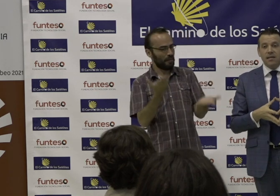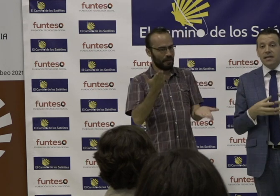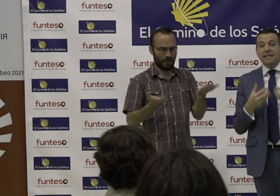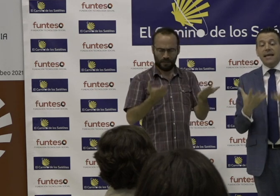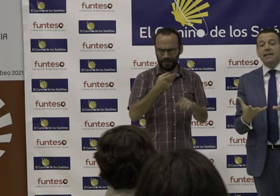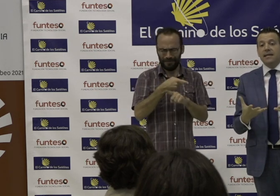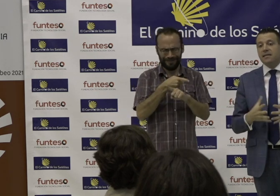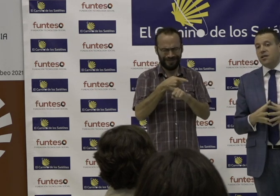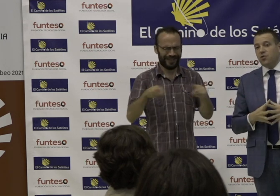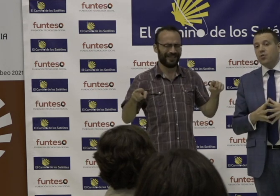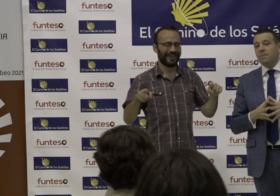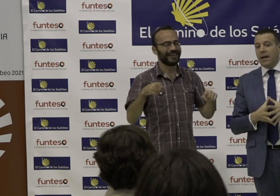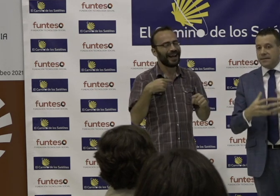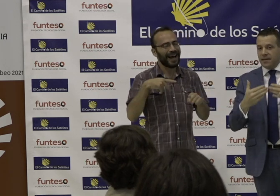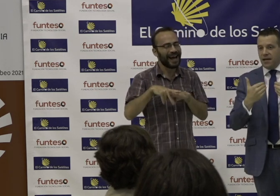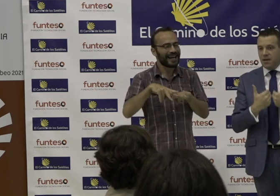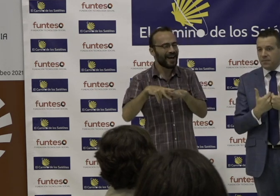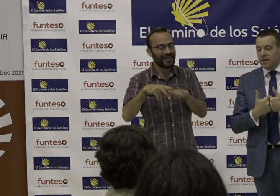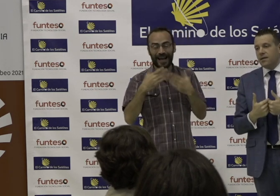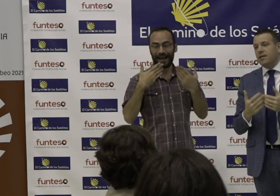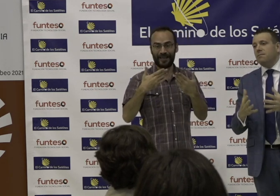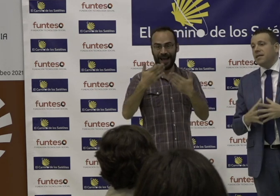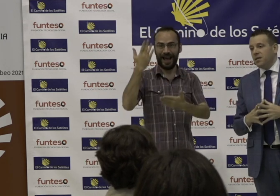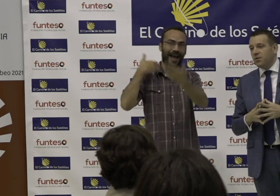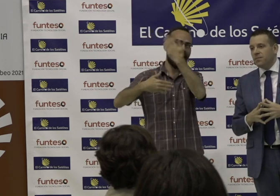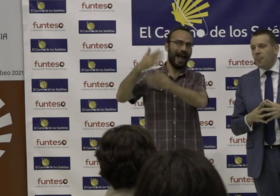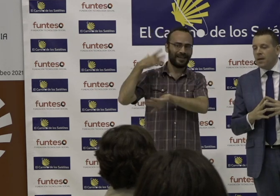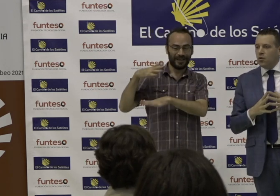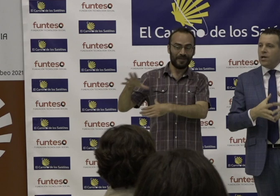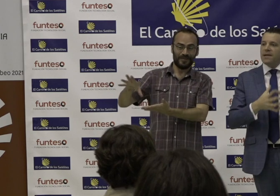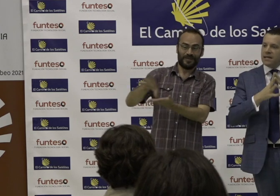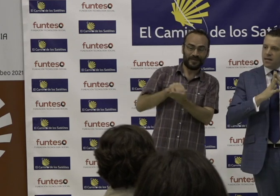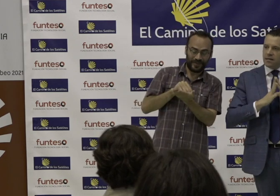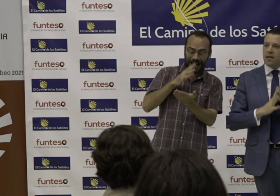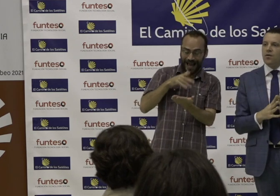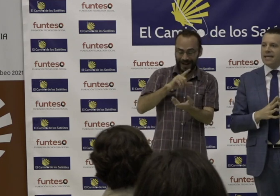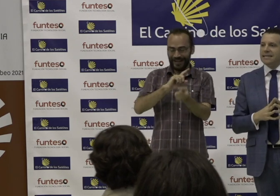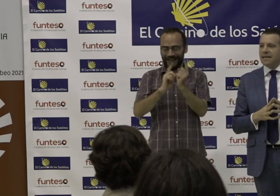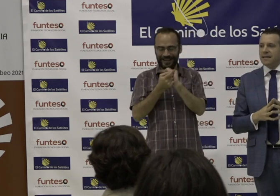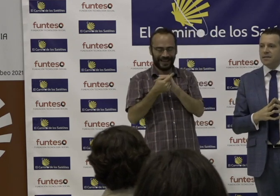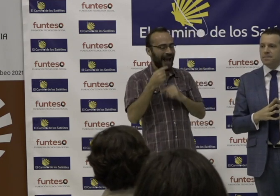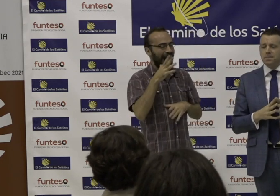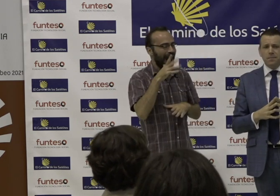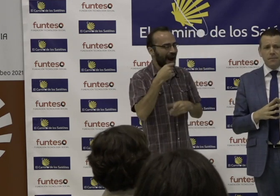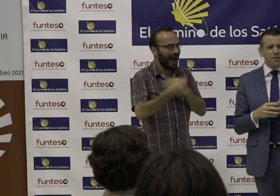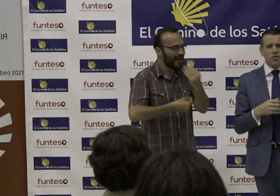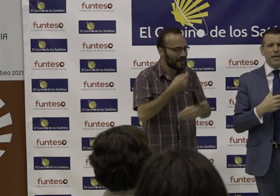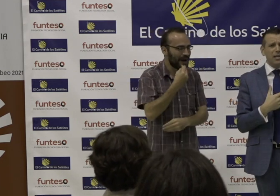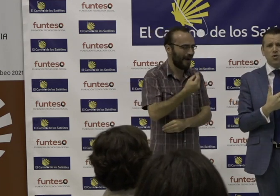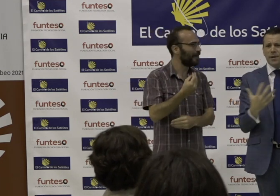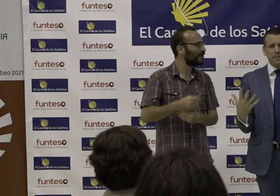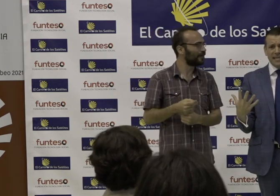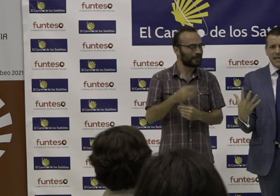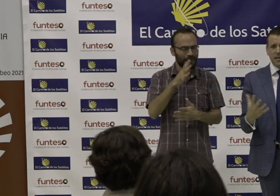herramientas y técnicas que yo puse en práctica en mí y en mi equipo. Una vez analizado esas áreas, he visto